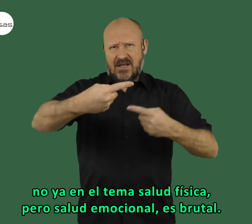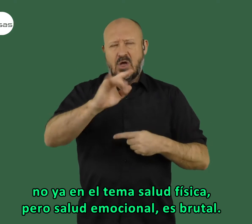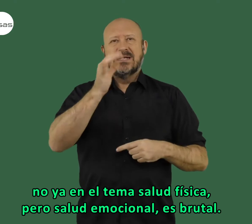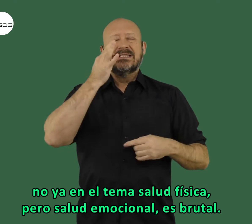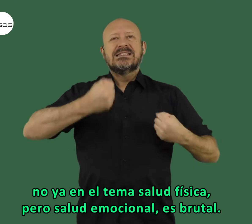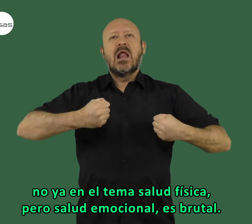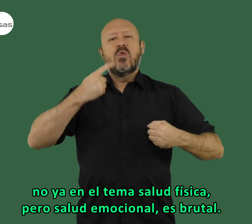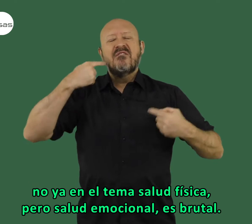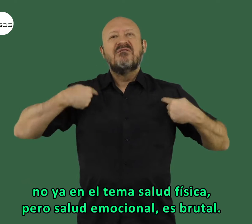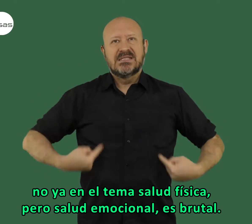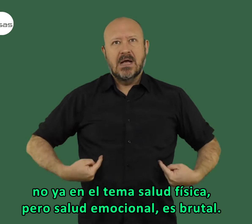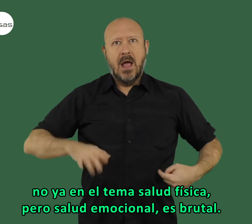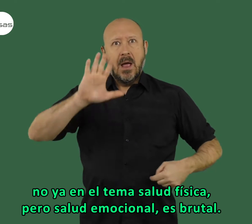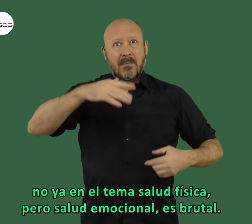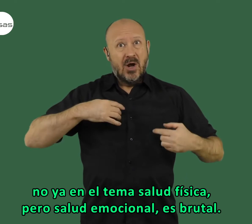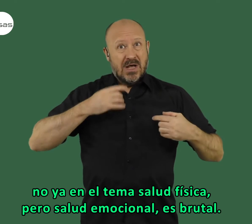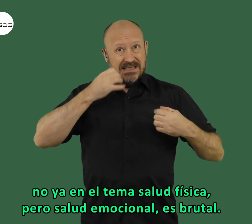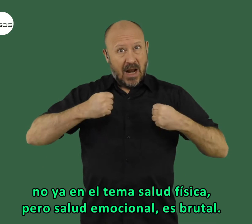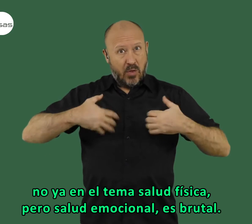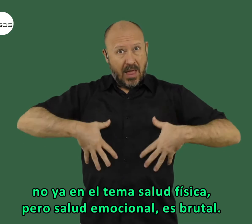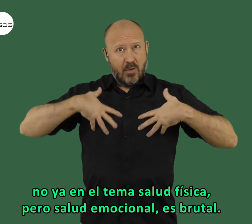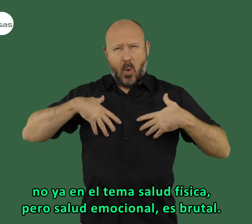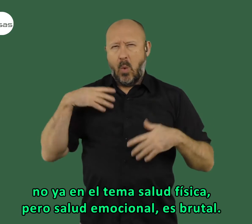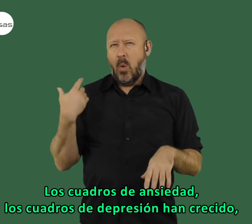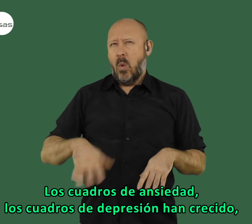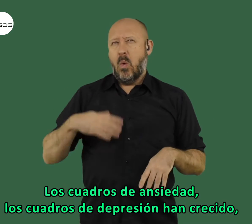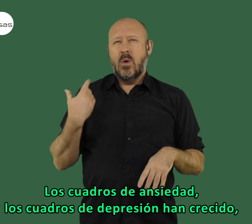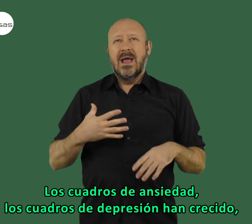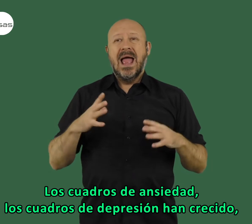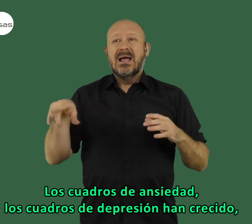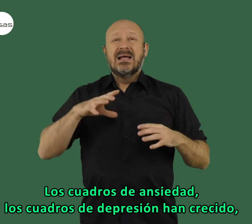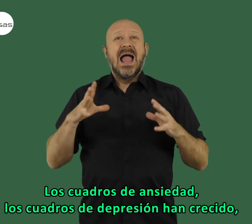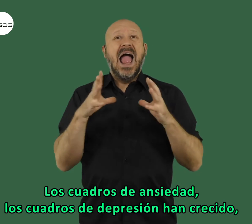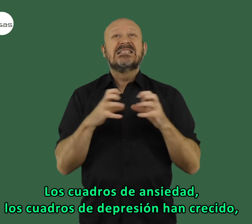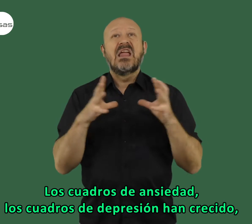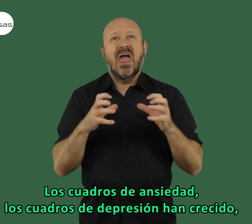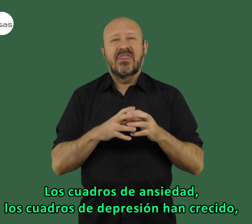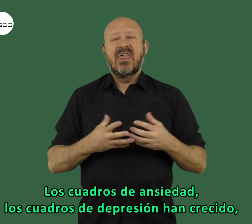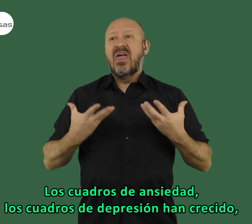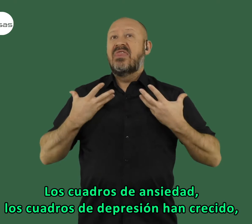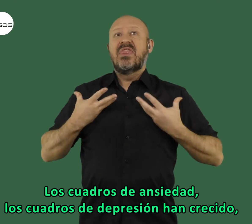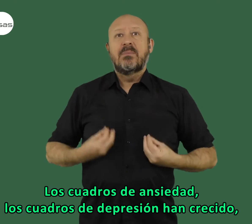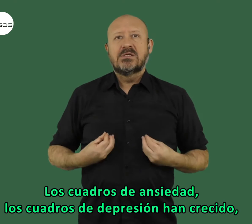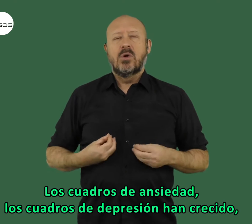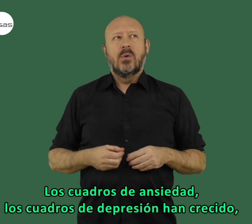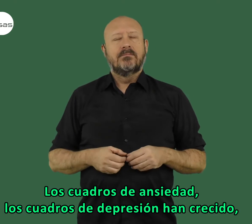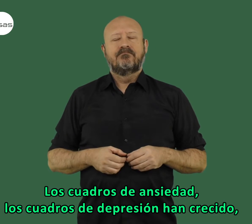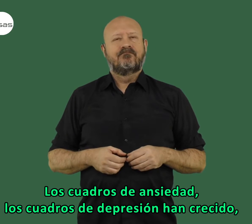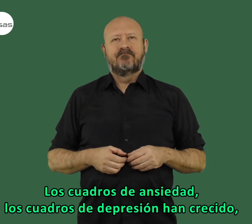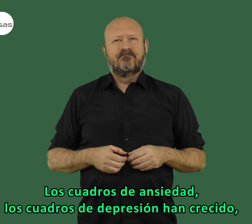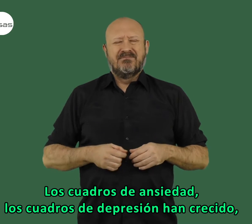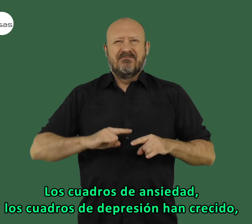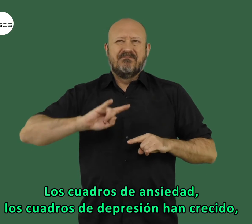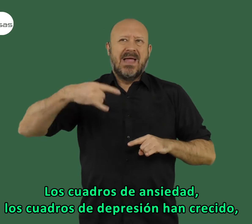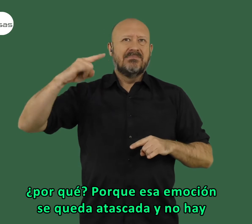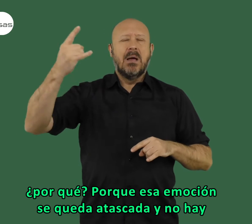Al tema salud física, pero salud emocional es brutal. Los cuadros de ansiedad, los cuadros de depresión